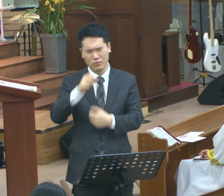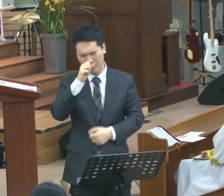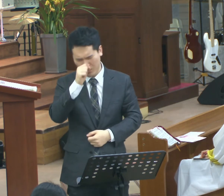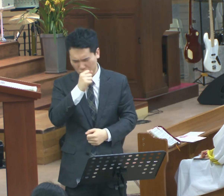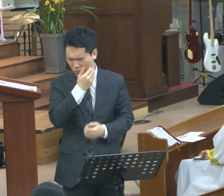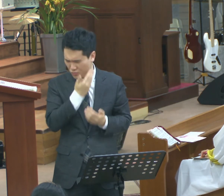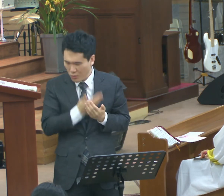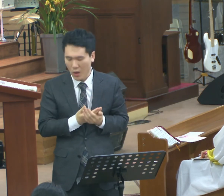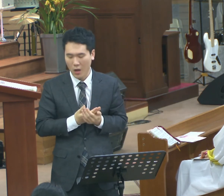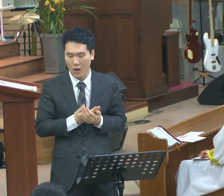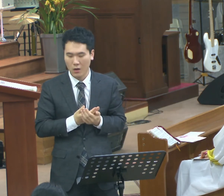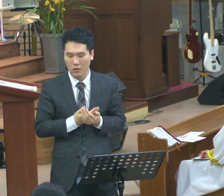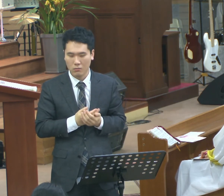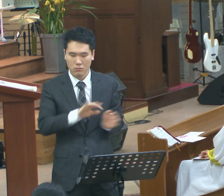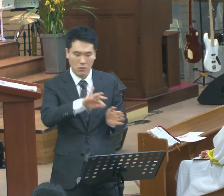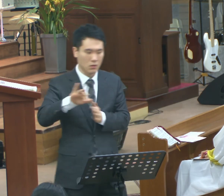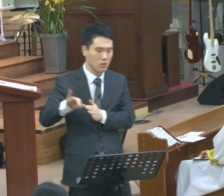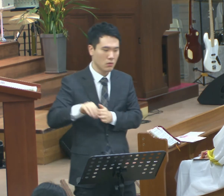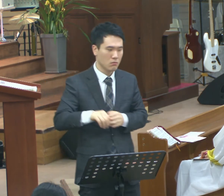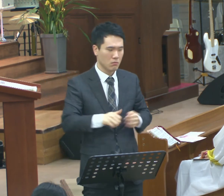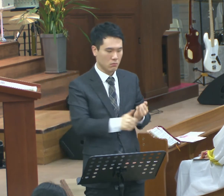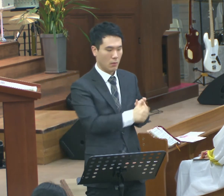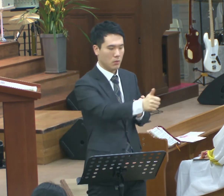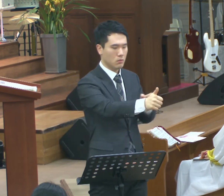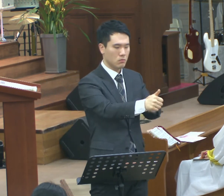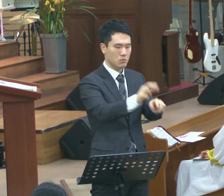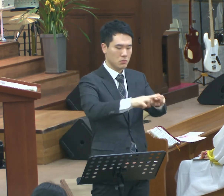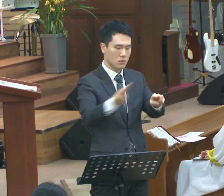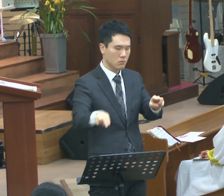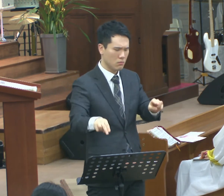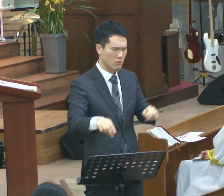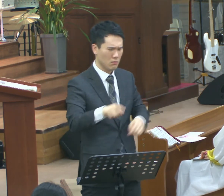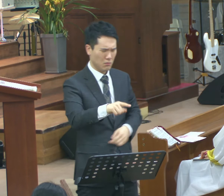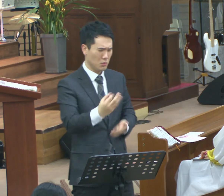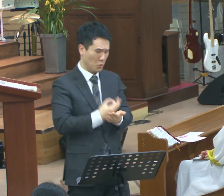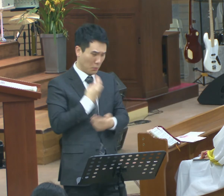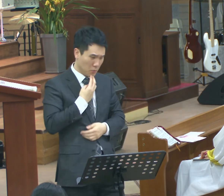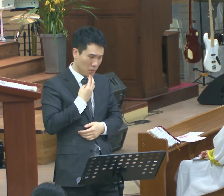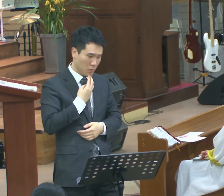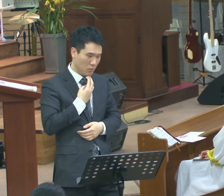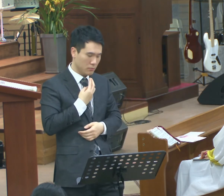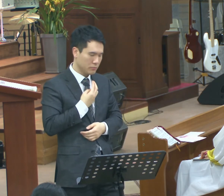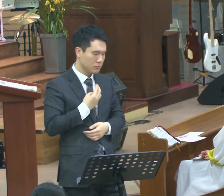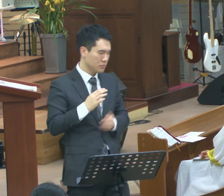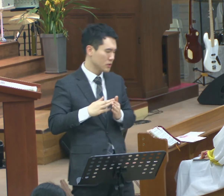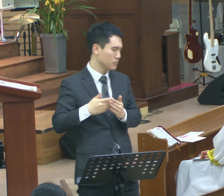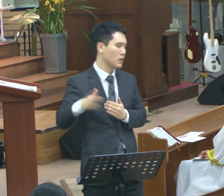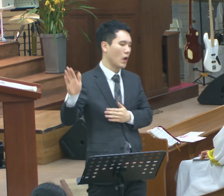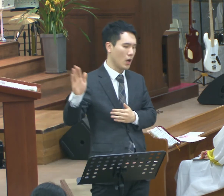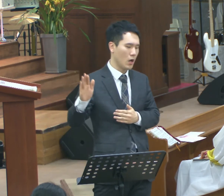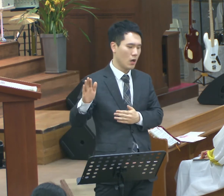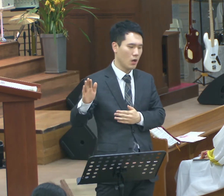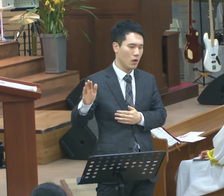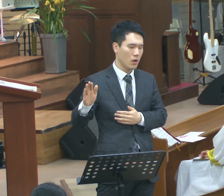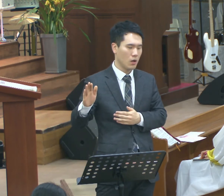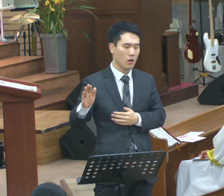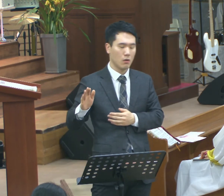직장이 없어? 돈을 못 벌어와? 그럼 오늘부터 내 지시 받아. 이렇게 하는 부인하고 살면